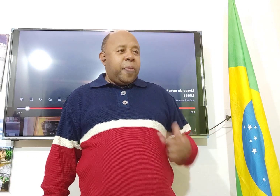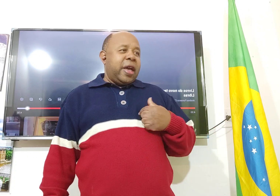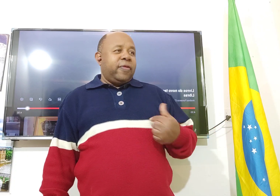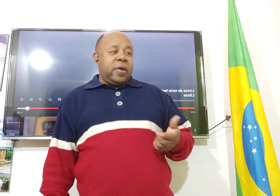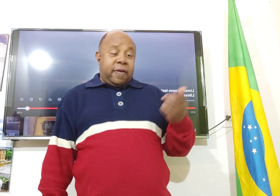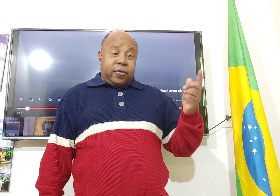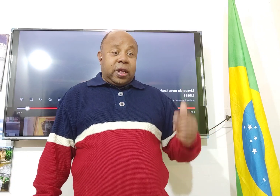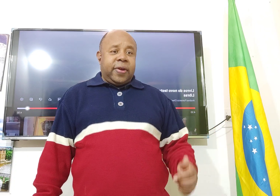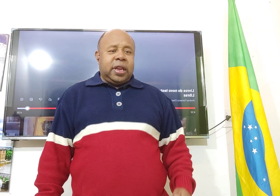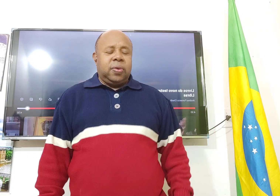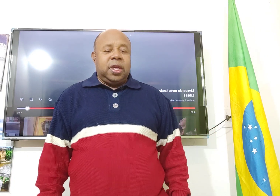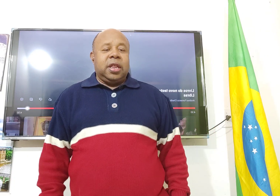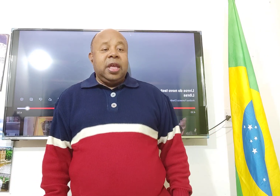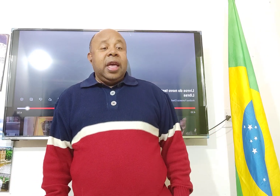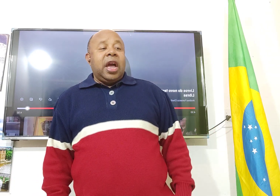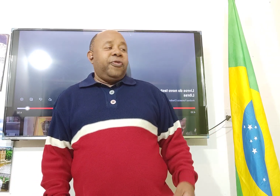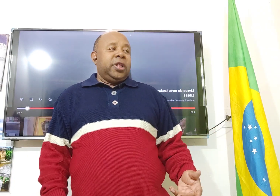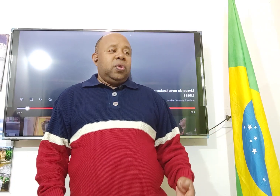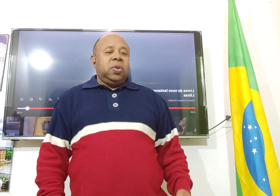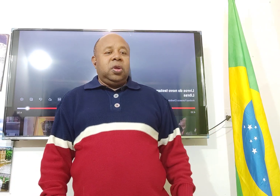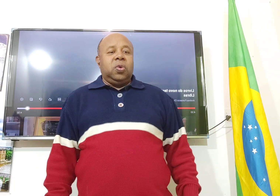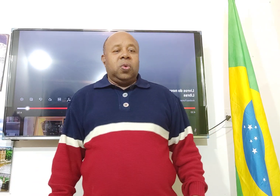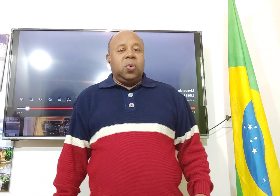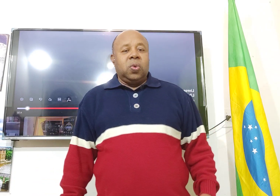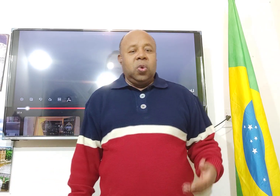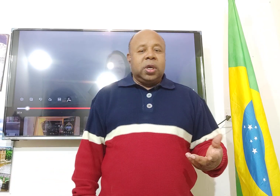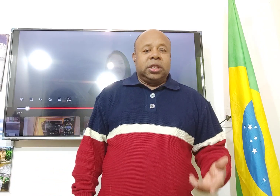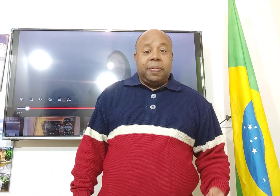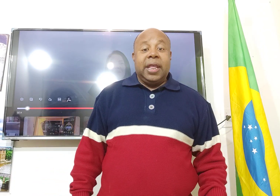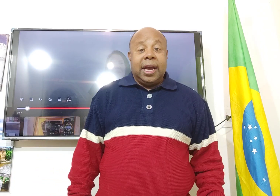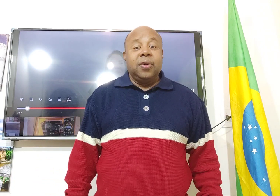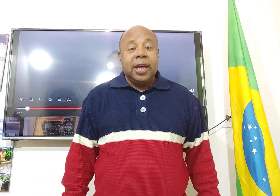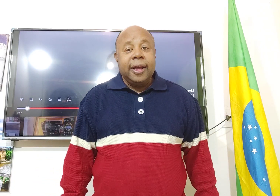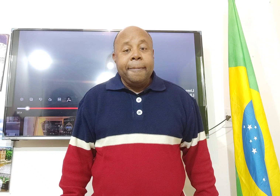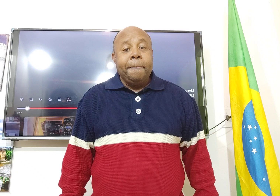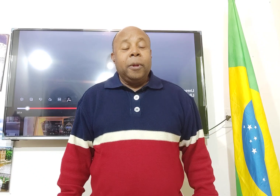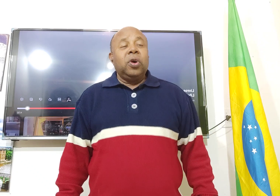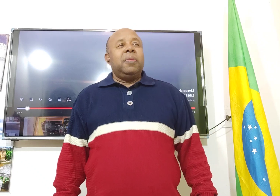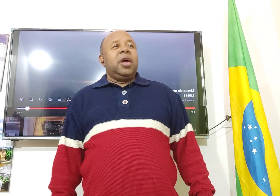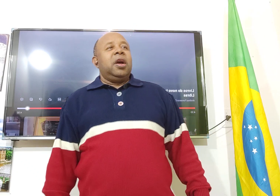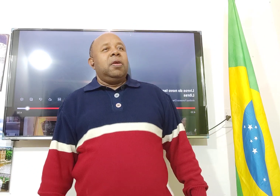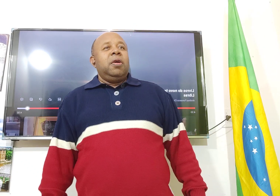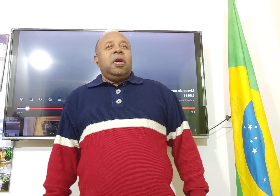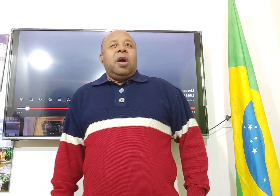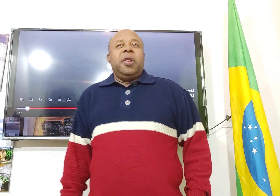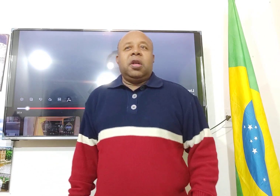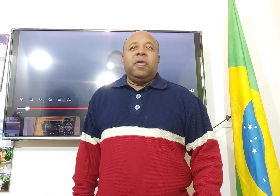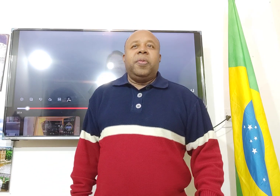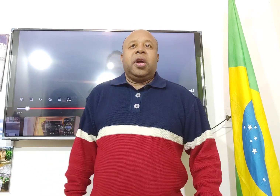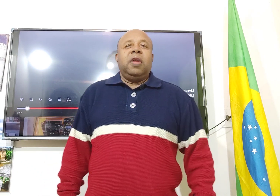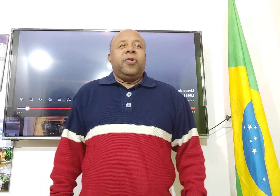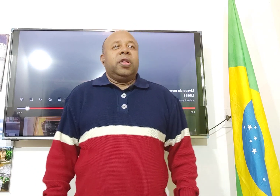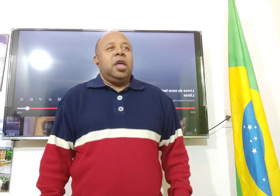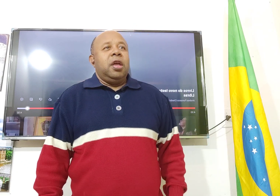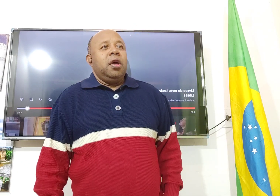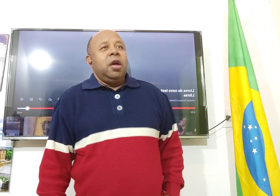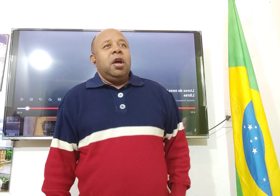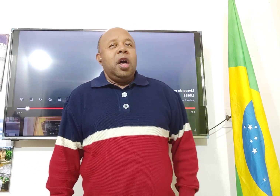pai? Você vai traduzir ele. Aí ele foi traduzir o Lucas, que é americano, né? O Lucas americano. Aí o menino americano falou assim,